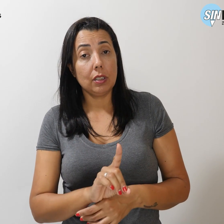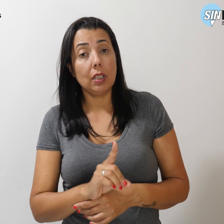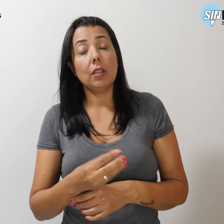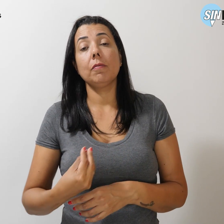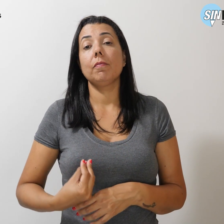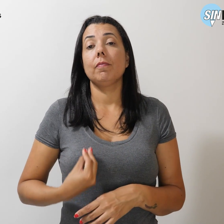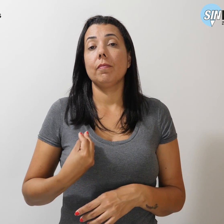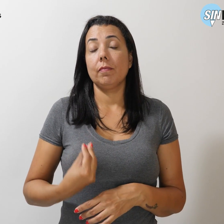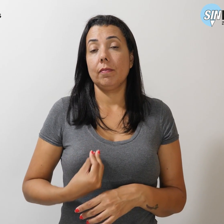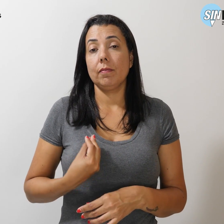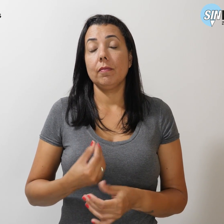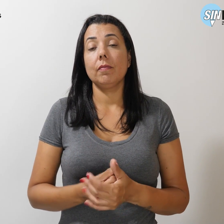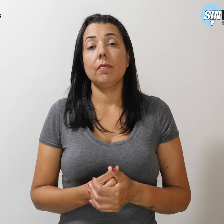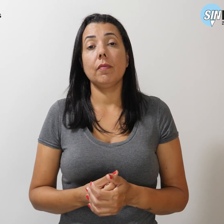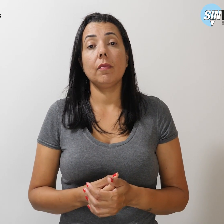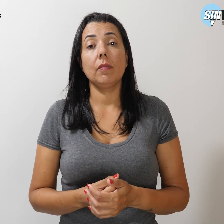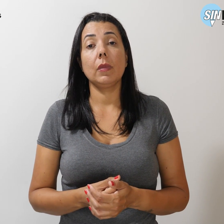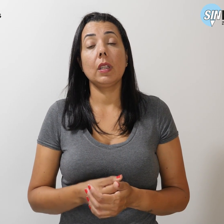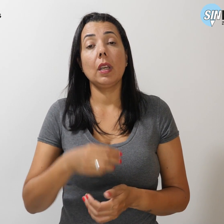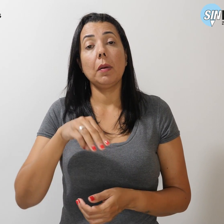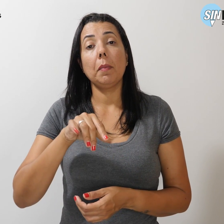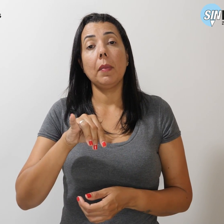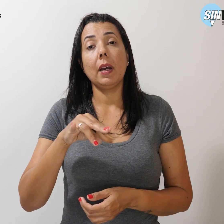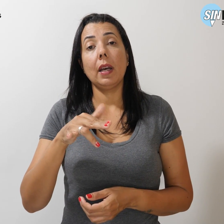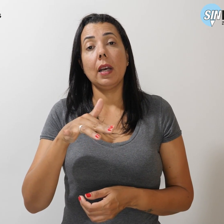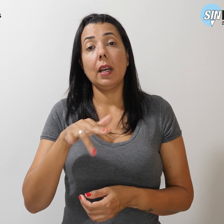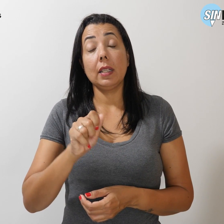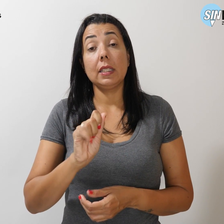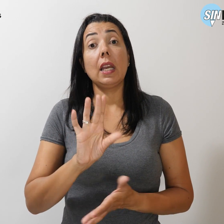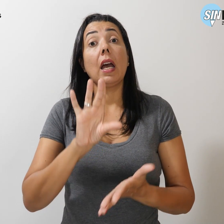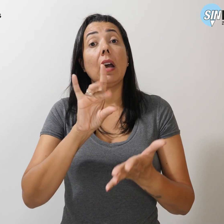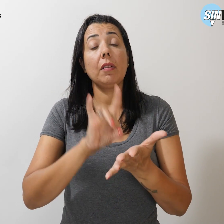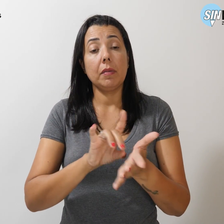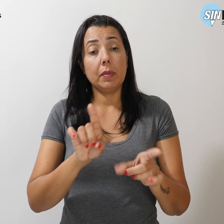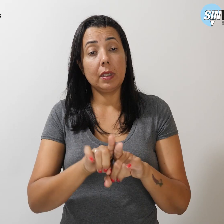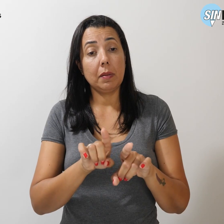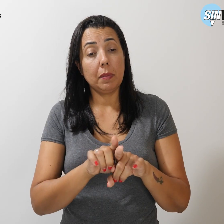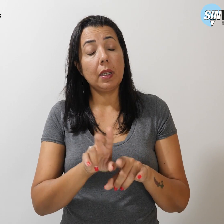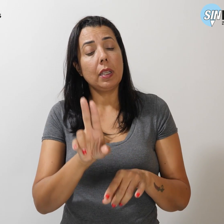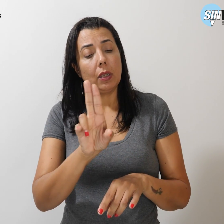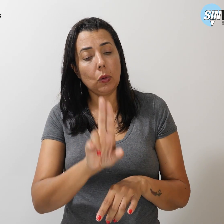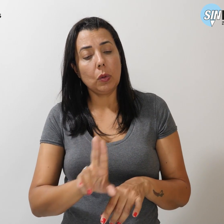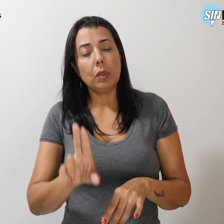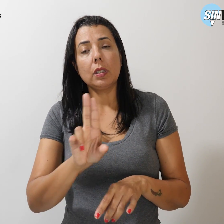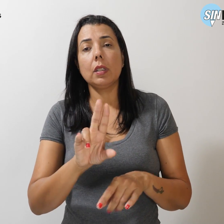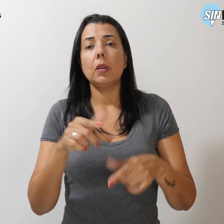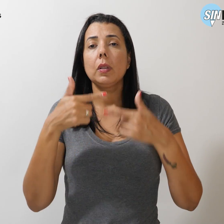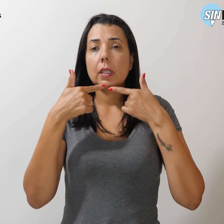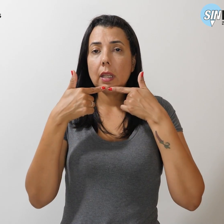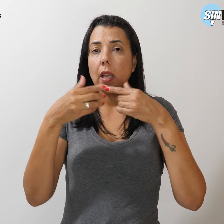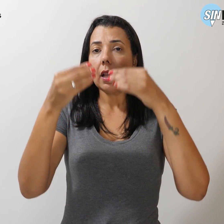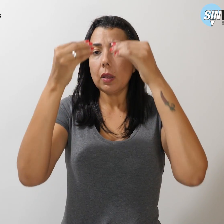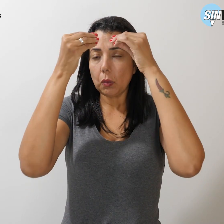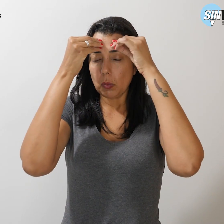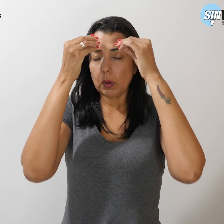existir. Márcia Gilda ainda afirma que a utilização da linguagem neutra não